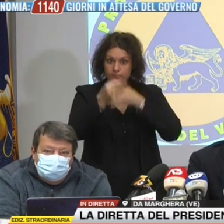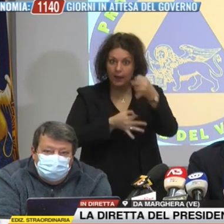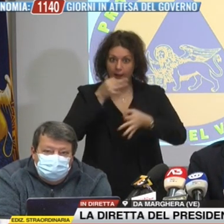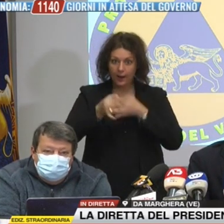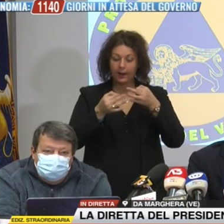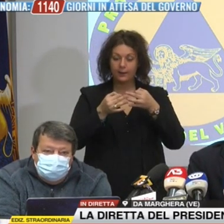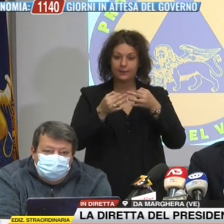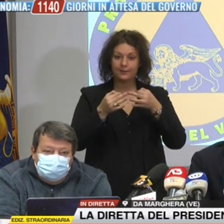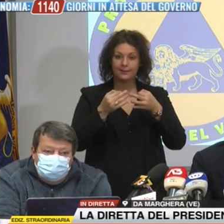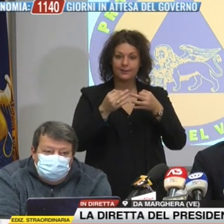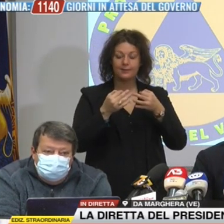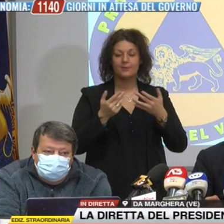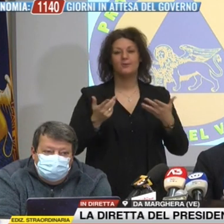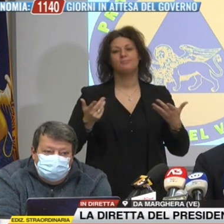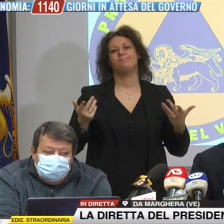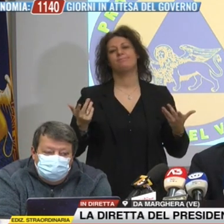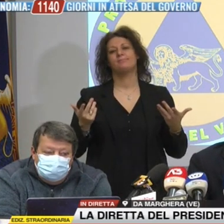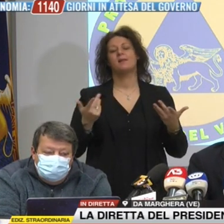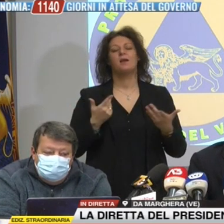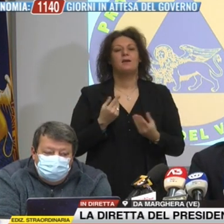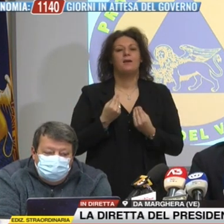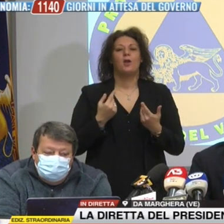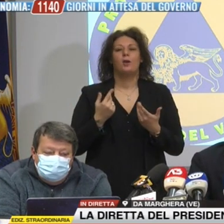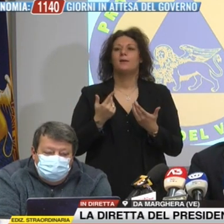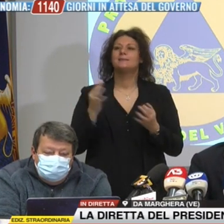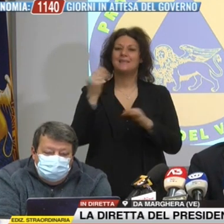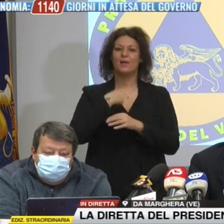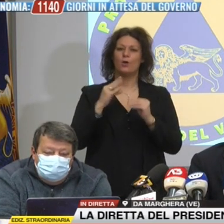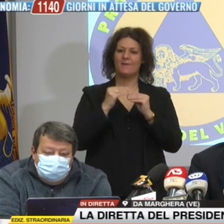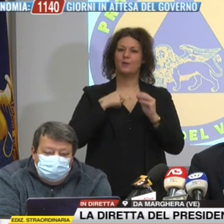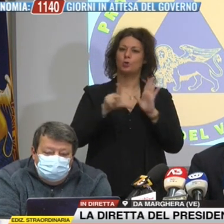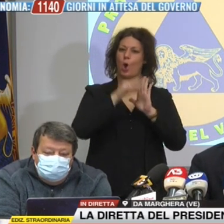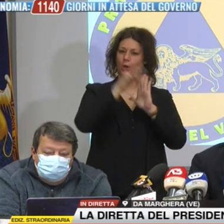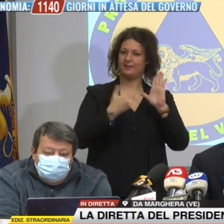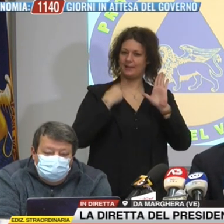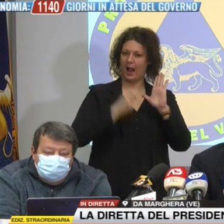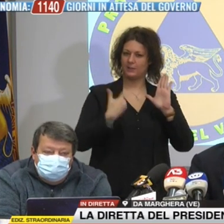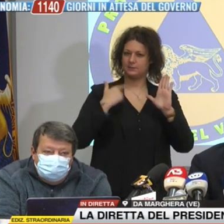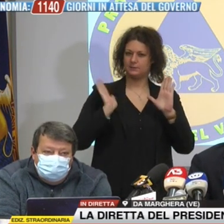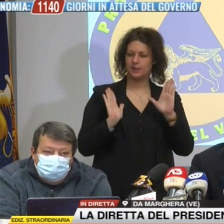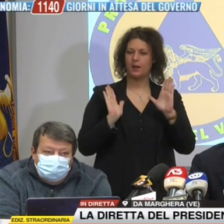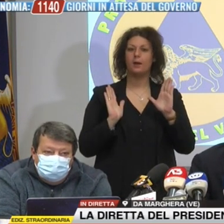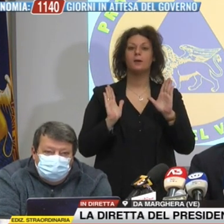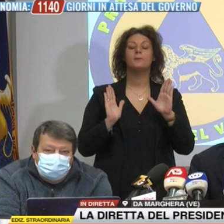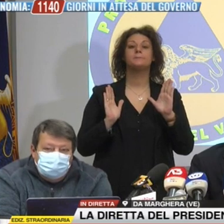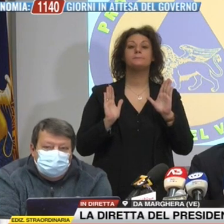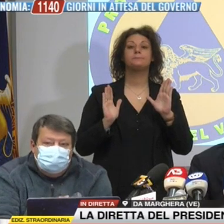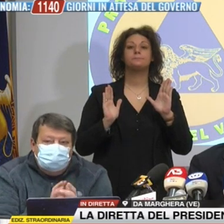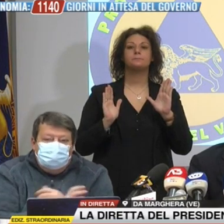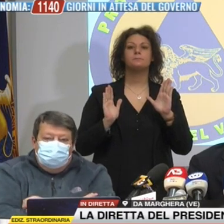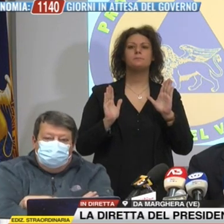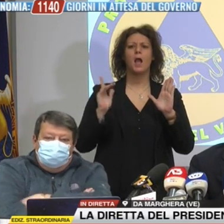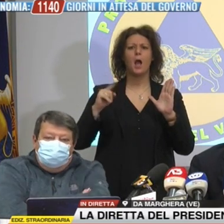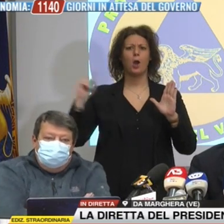Guardate, cioè, poi capite, allora fai l'ordinanza, sono tutti che dicono che in virtù dell'ordinanza